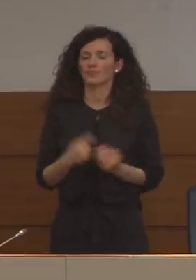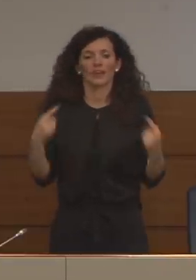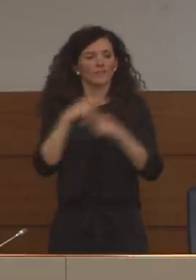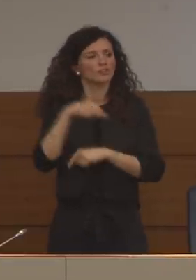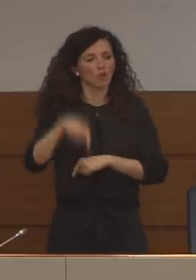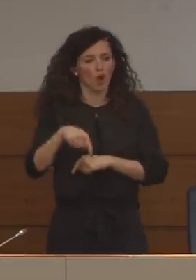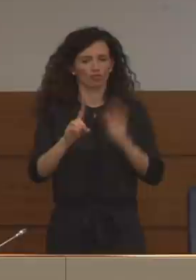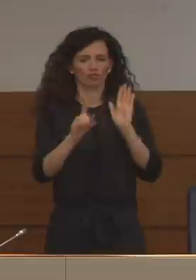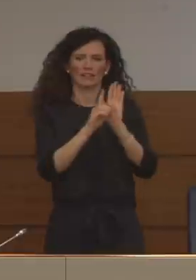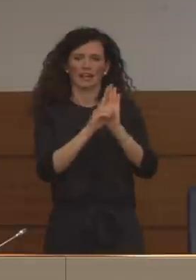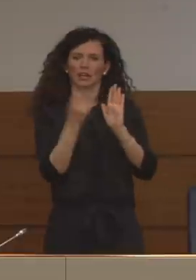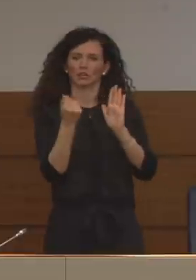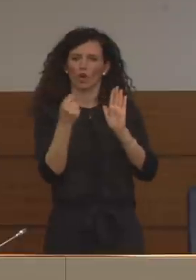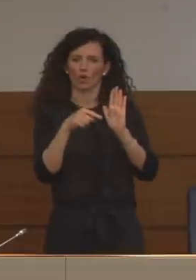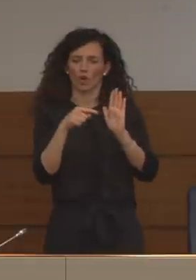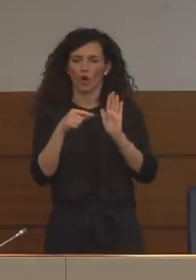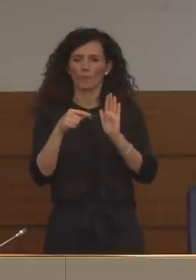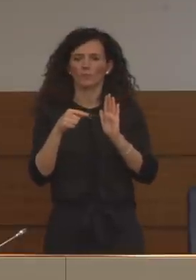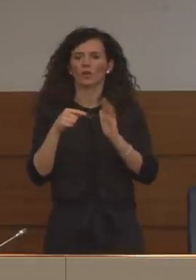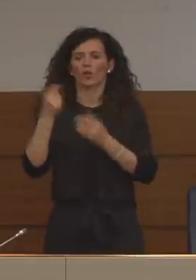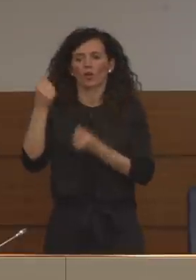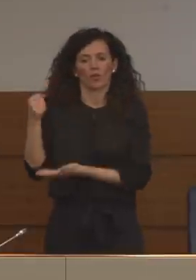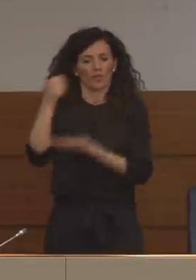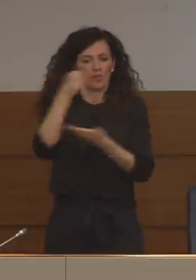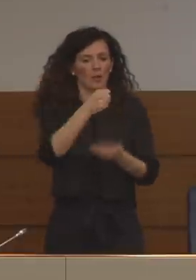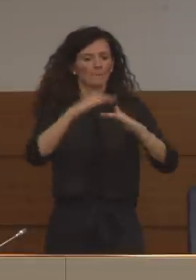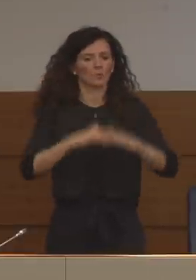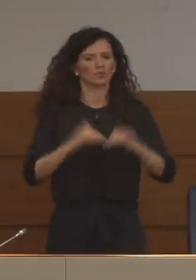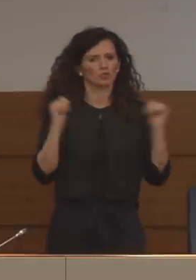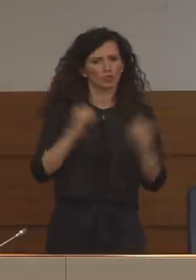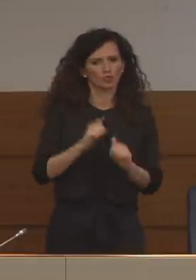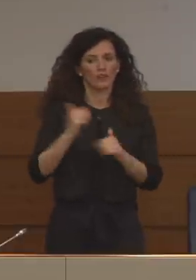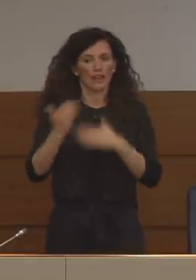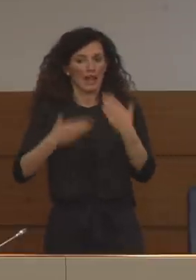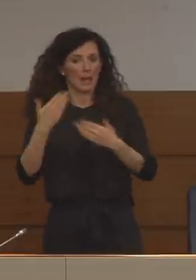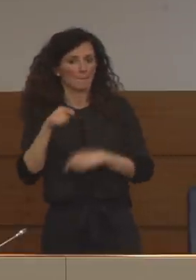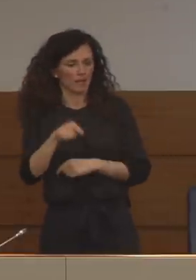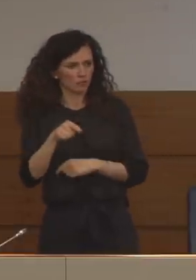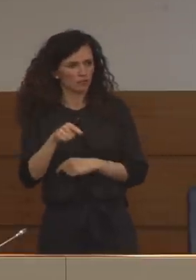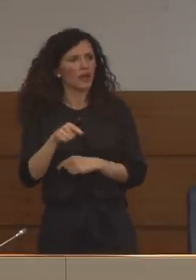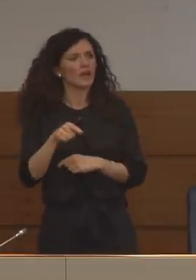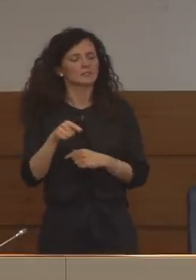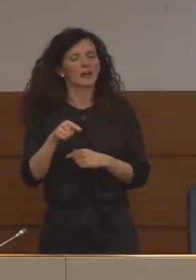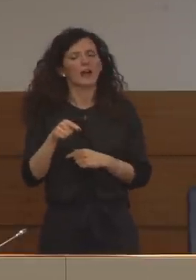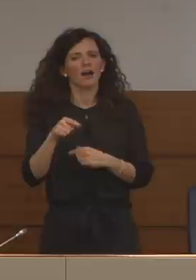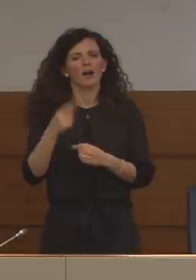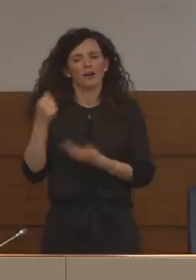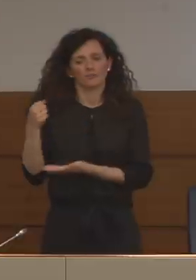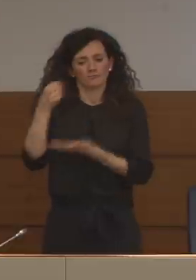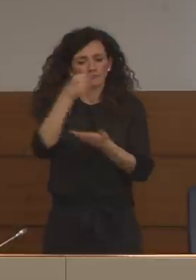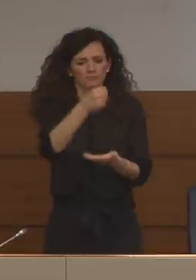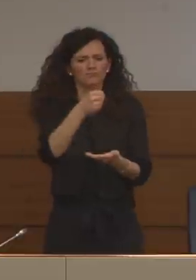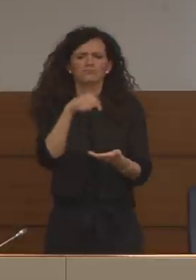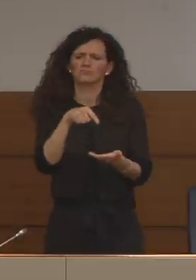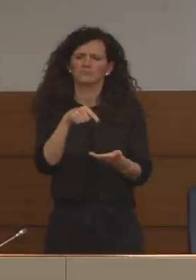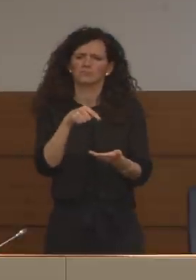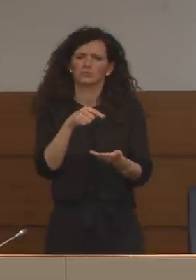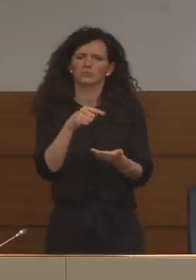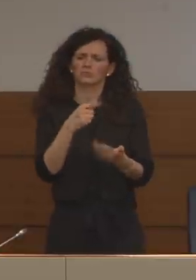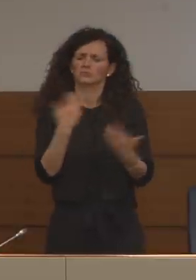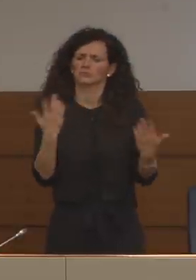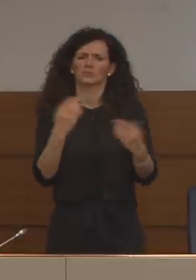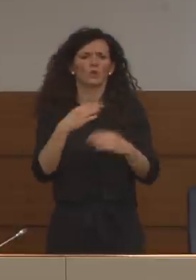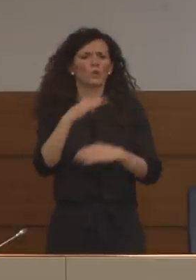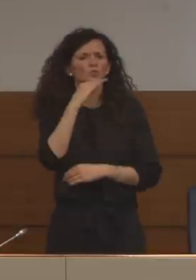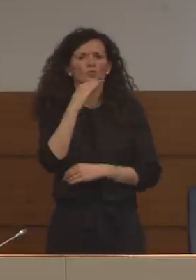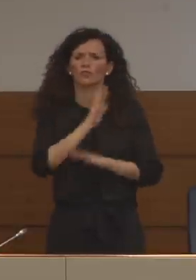oggi e la protezione civile per l'emergenza sono sicuramente quelle necessarie sono